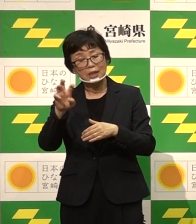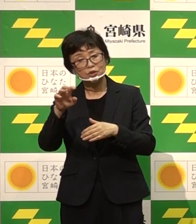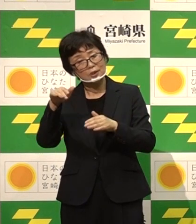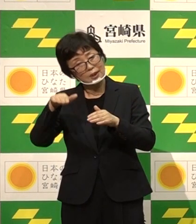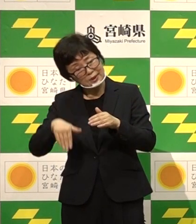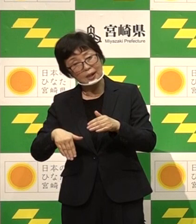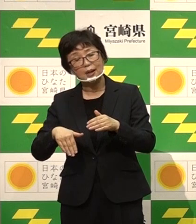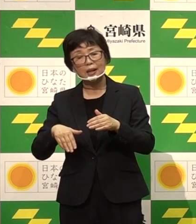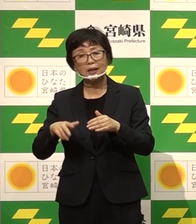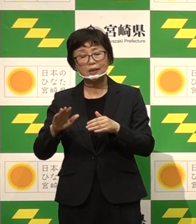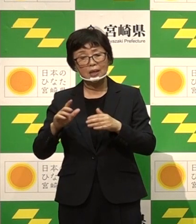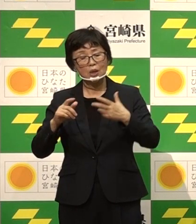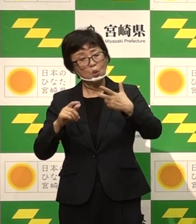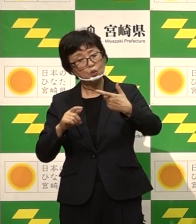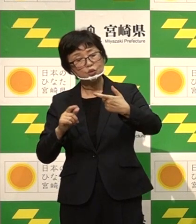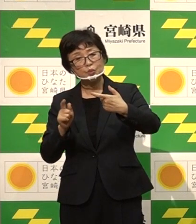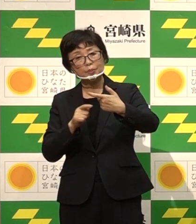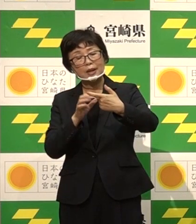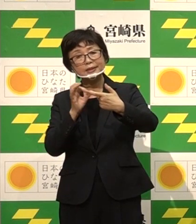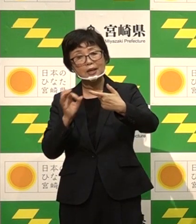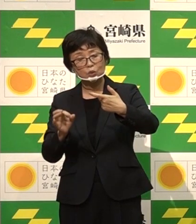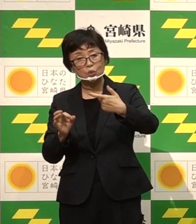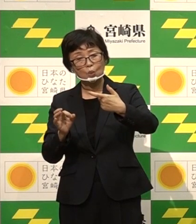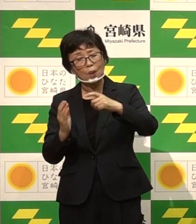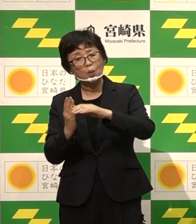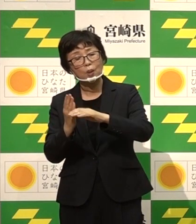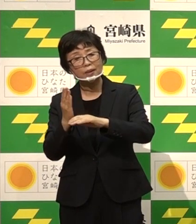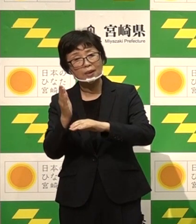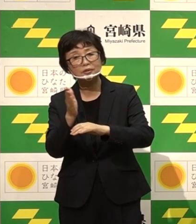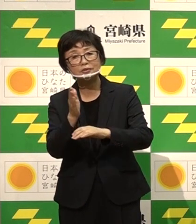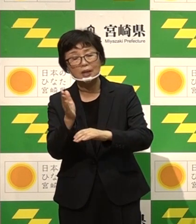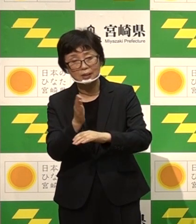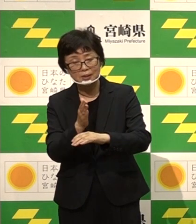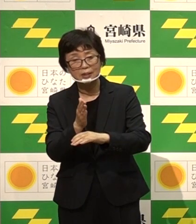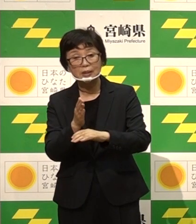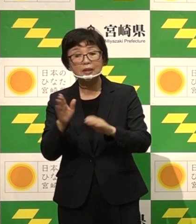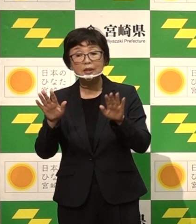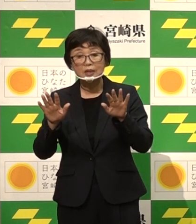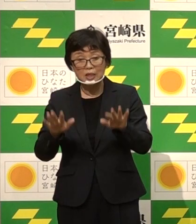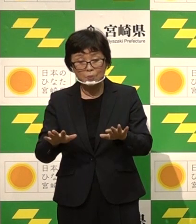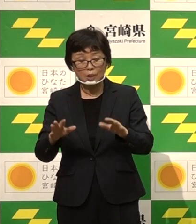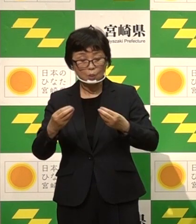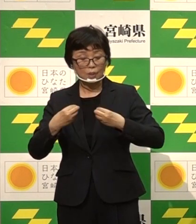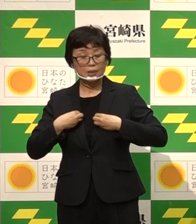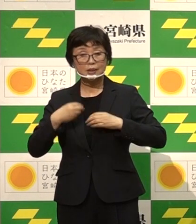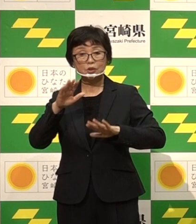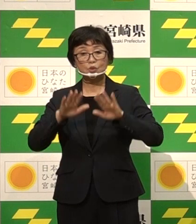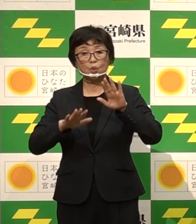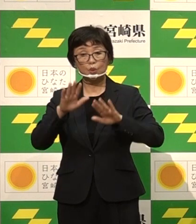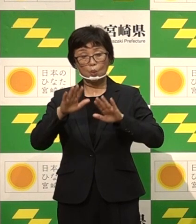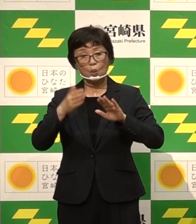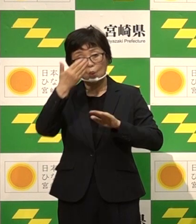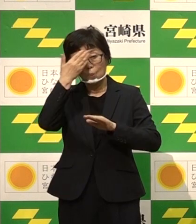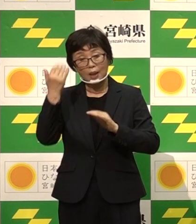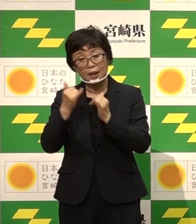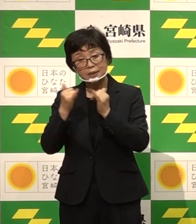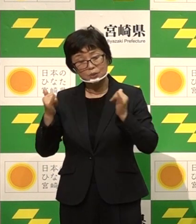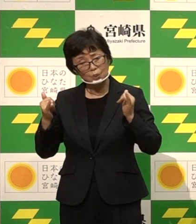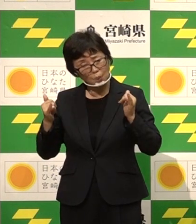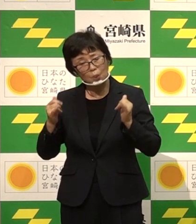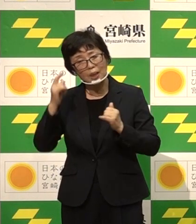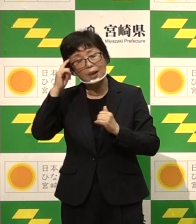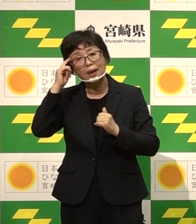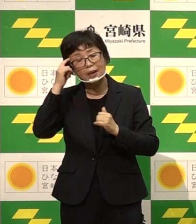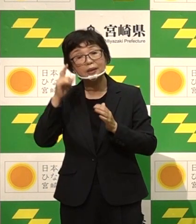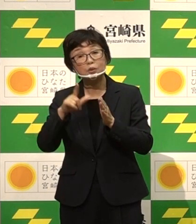ね、なんとか6割も超えたところでありますが、今の感染状況、やはり若い世代が多いということを考